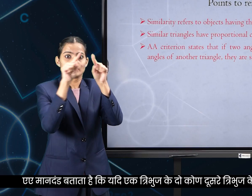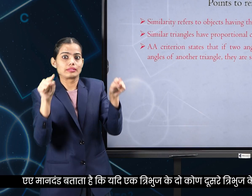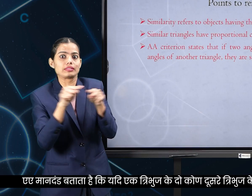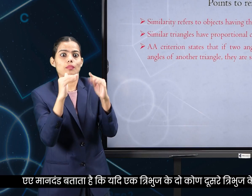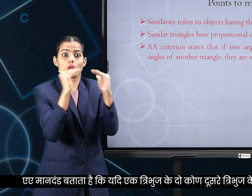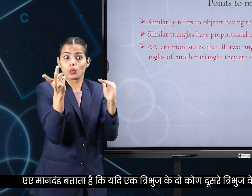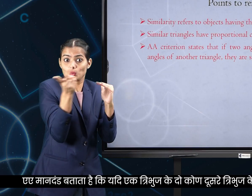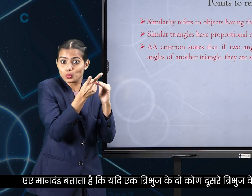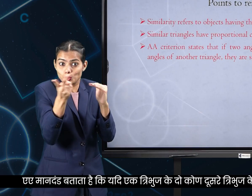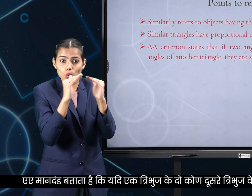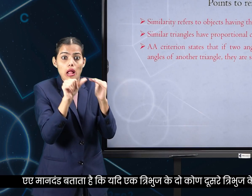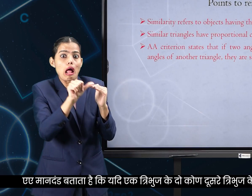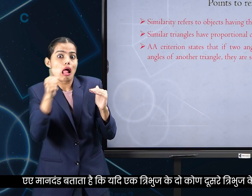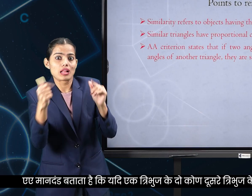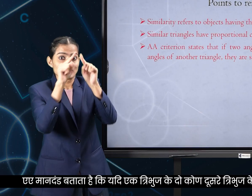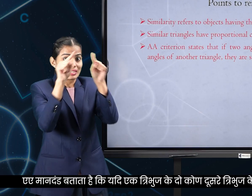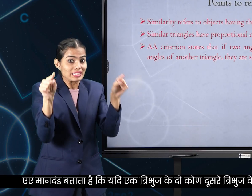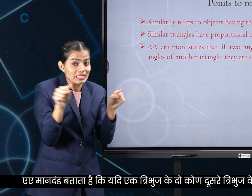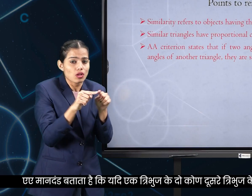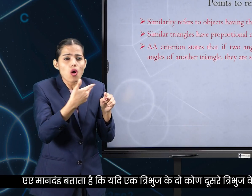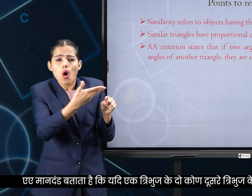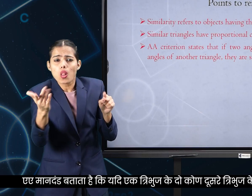को बराबर है तो वे समान है।